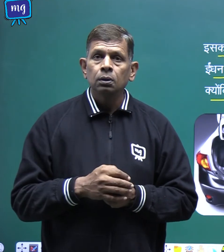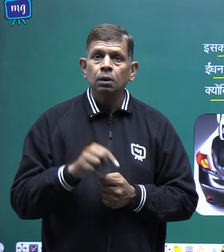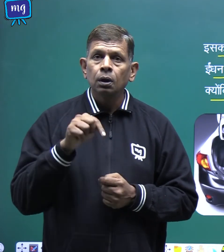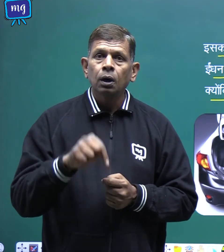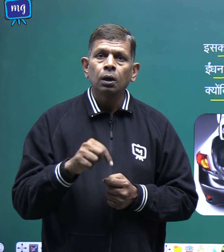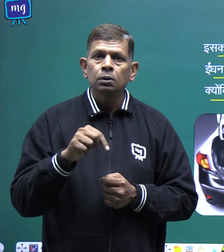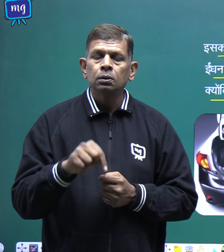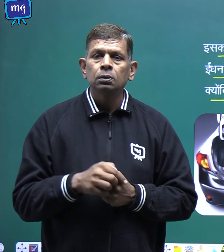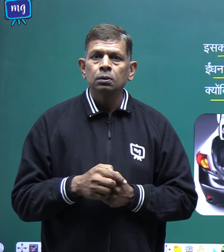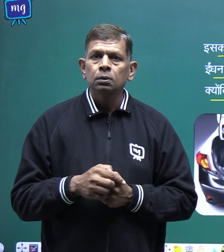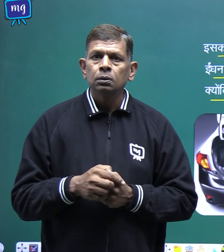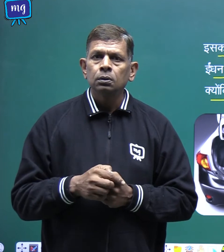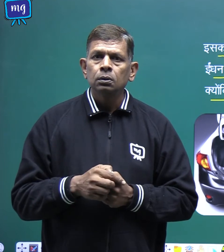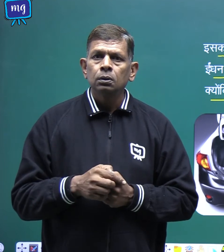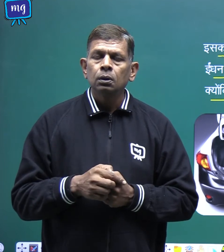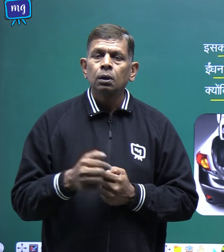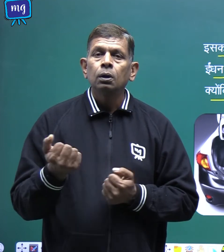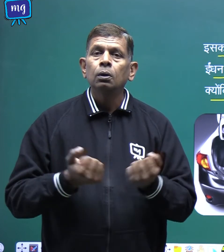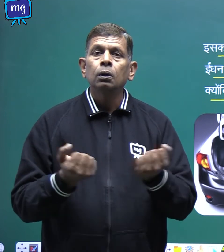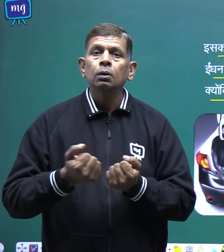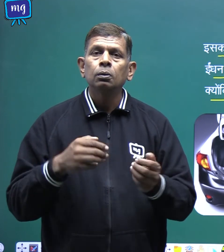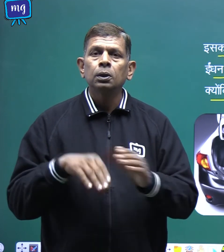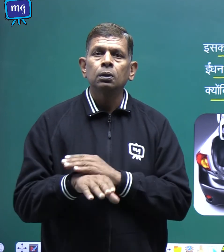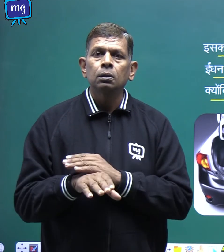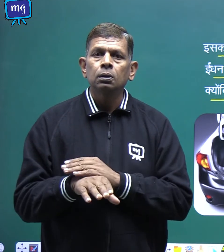आजकल वाहनों में